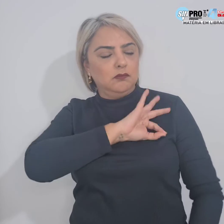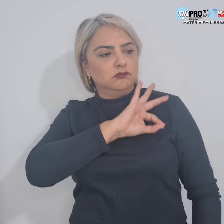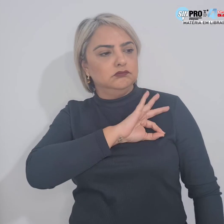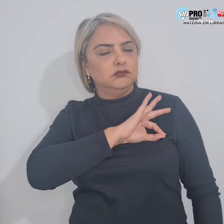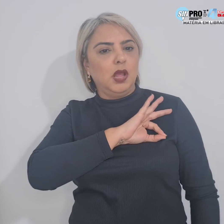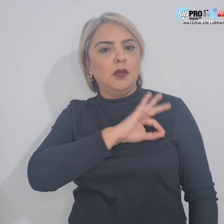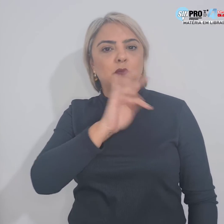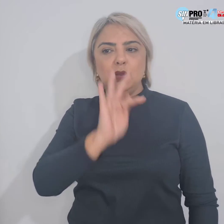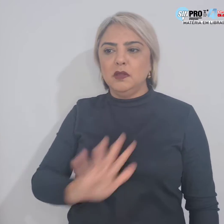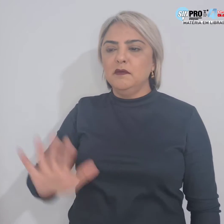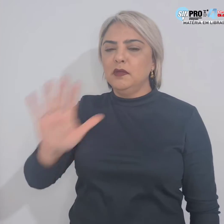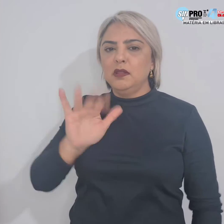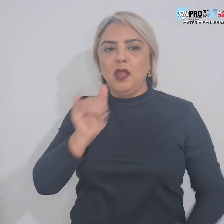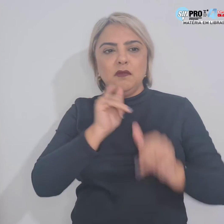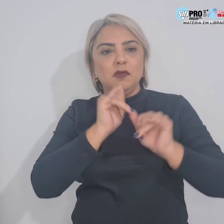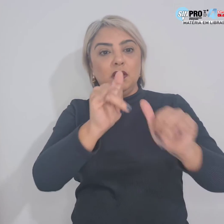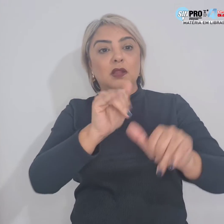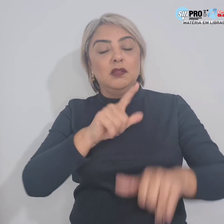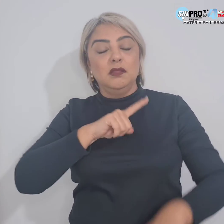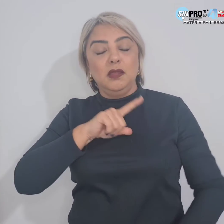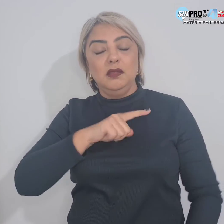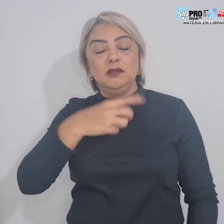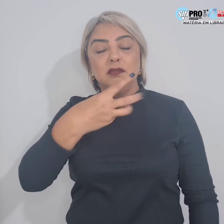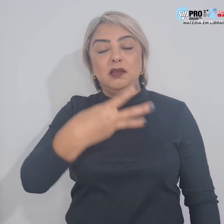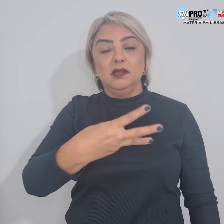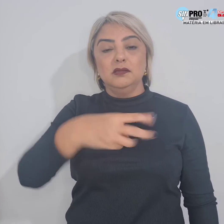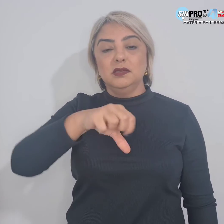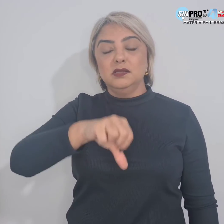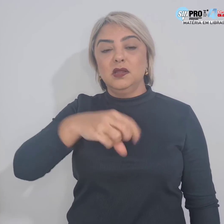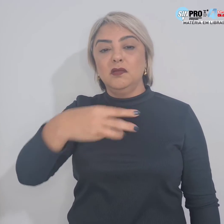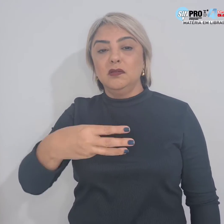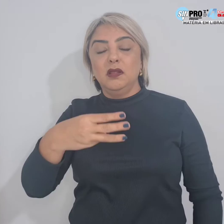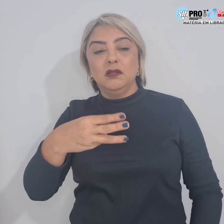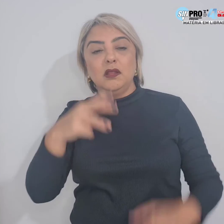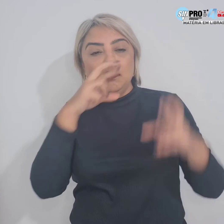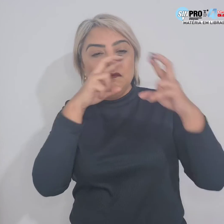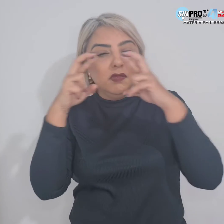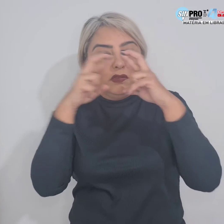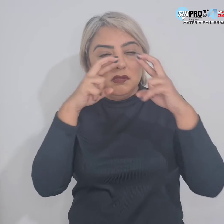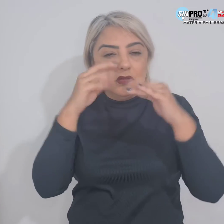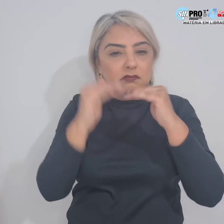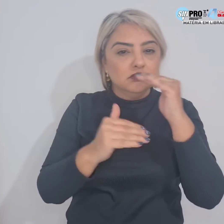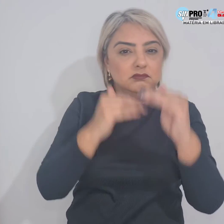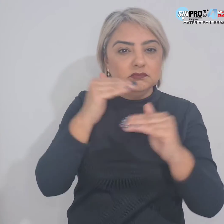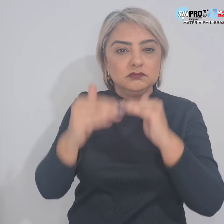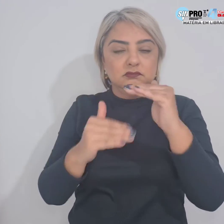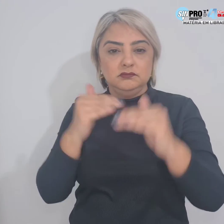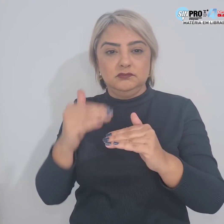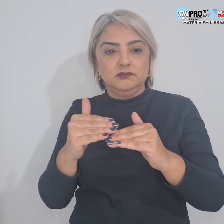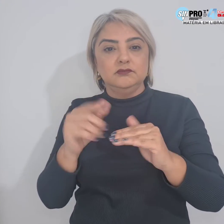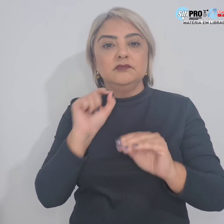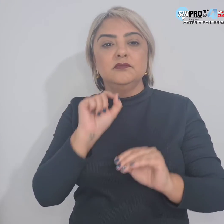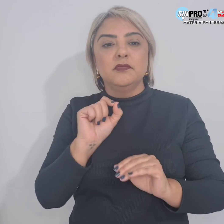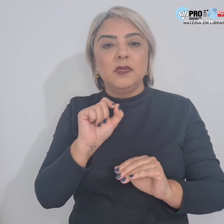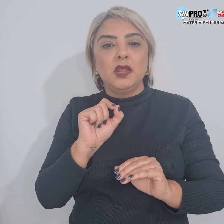Federal informa que ainda tem 393 inquéritos em andamento. Trata-se do